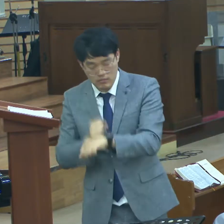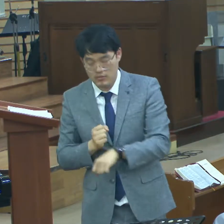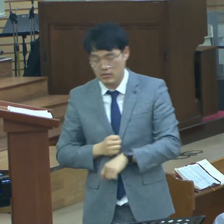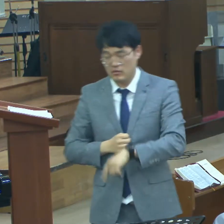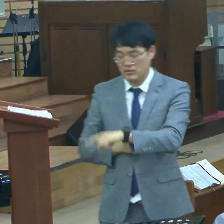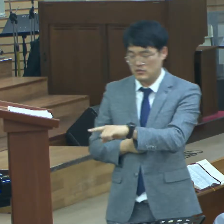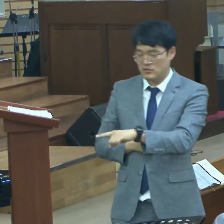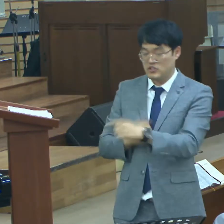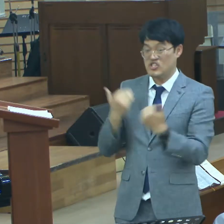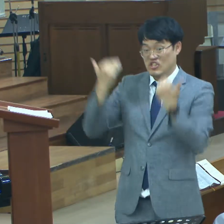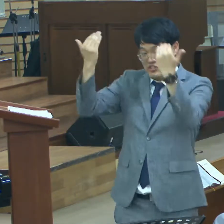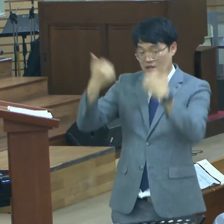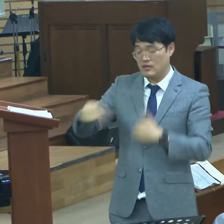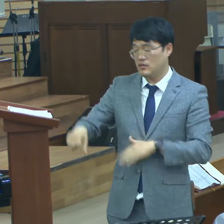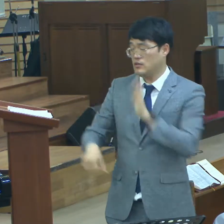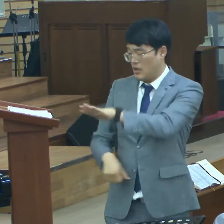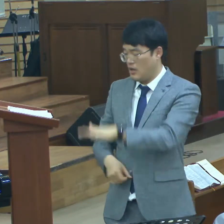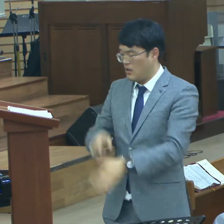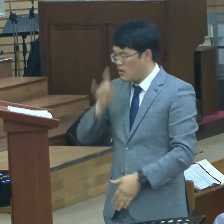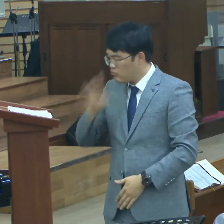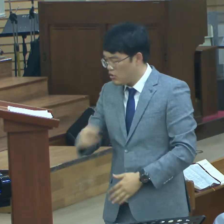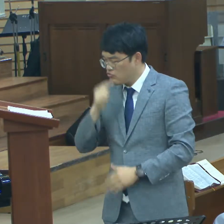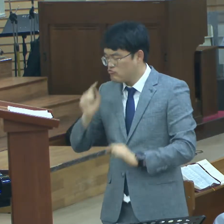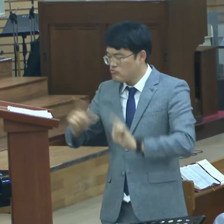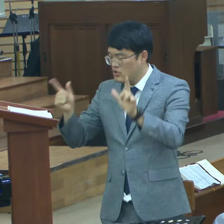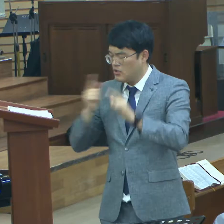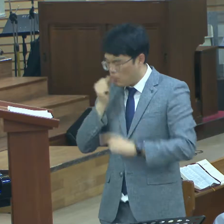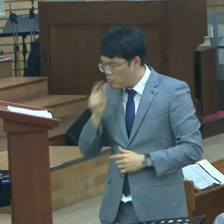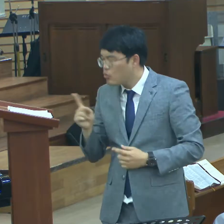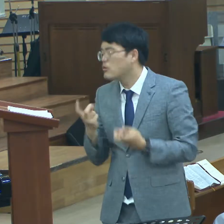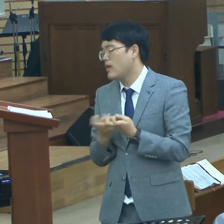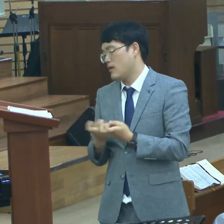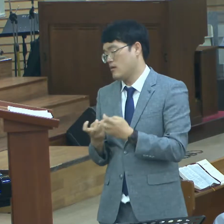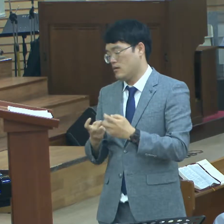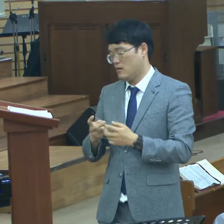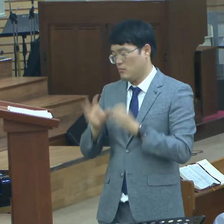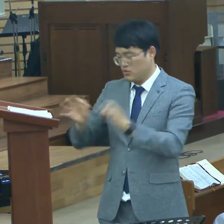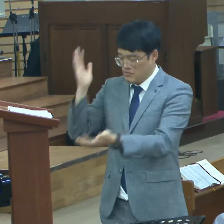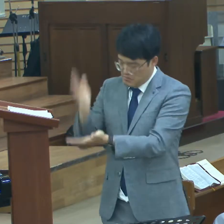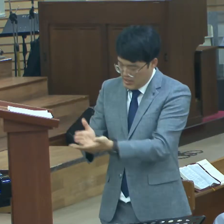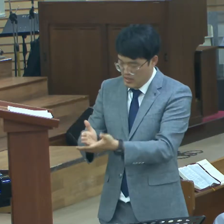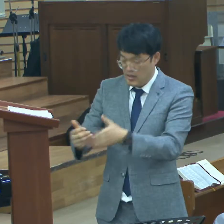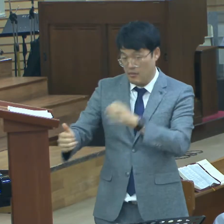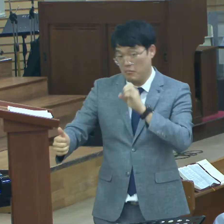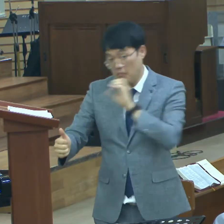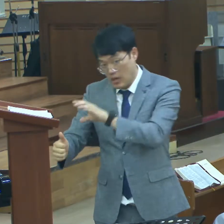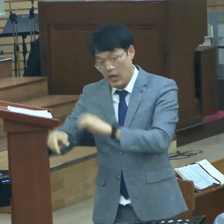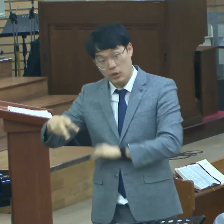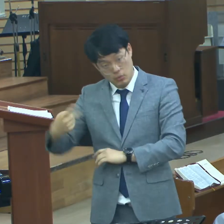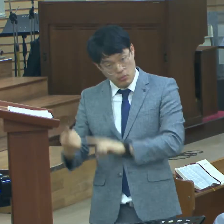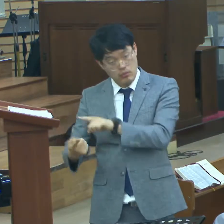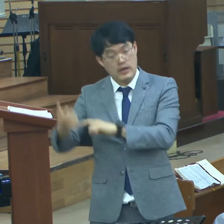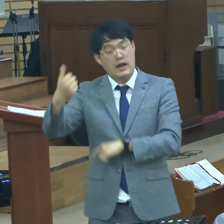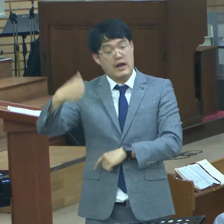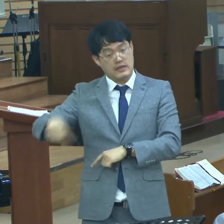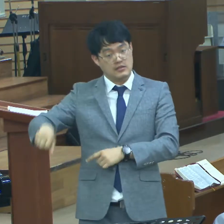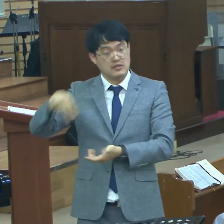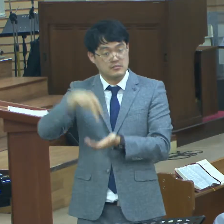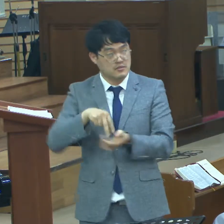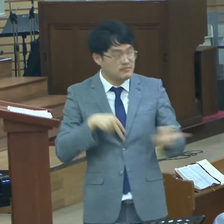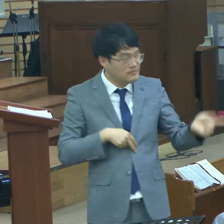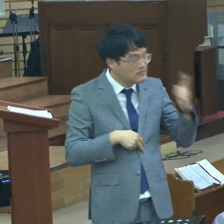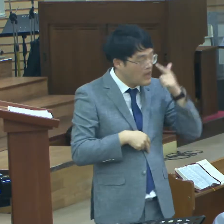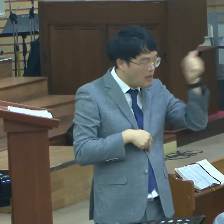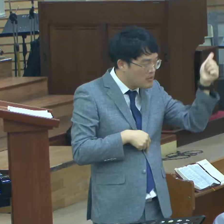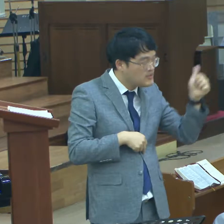돼. 주일날 좋을 텐데 보면 안 돼. 그렇게 해도 아들은 아버지는 자고 있기